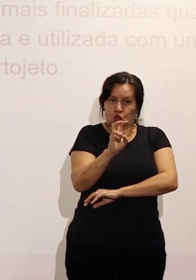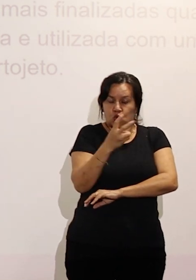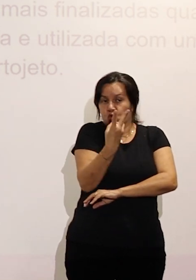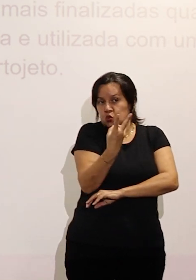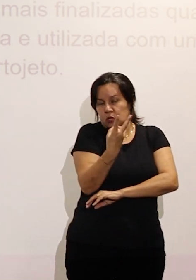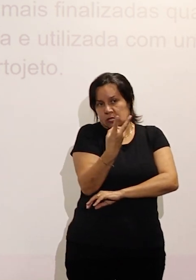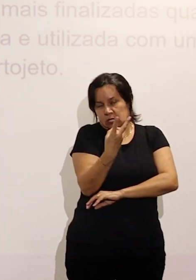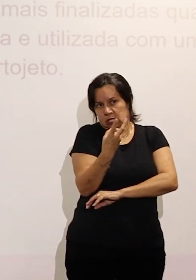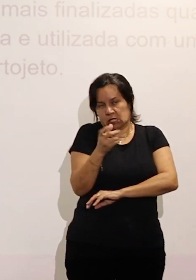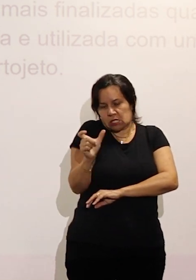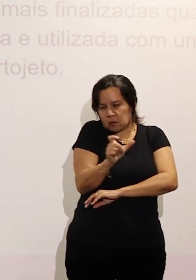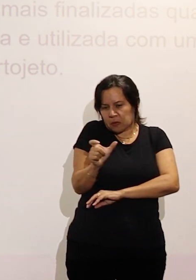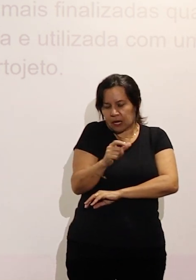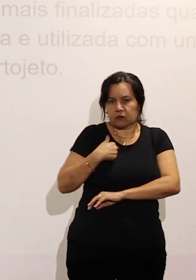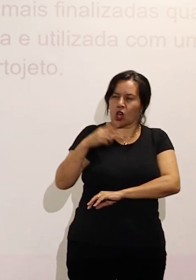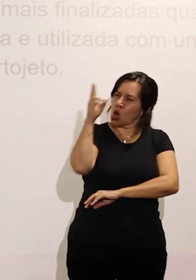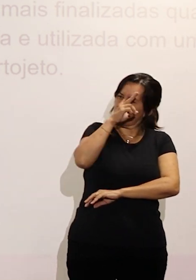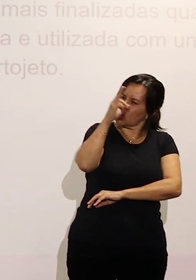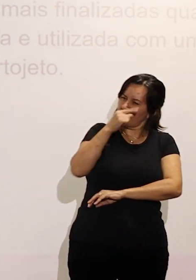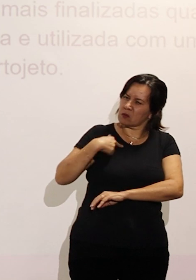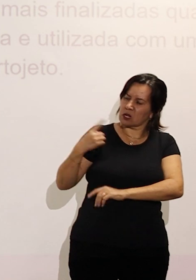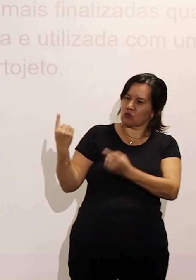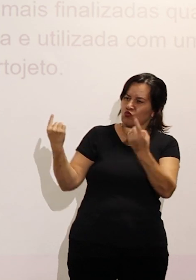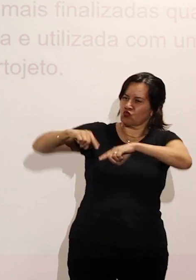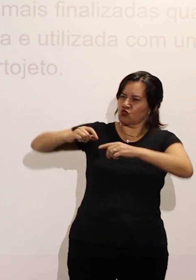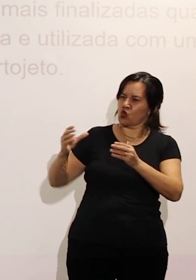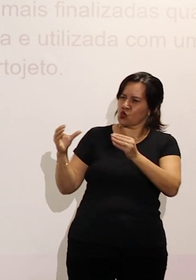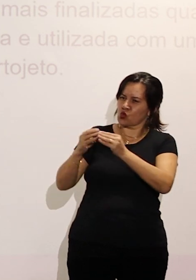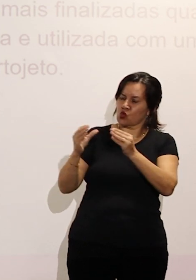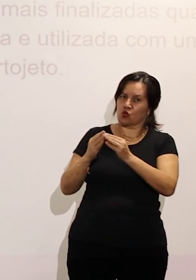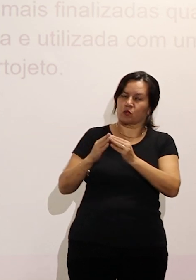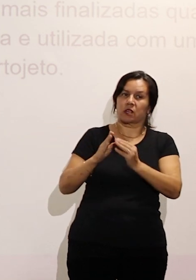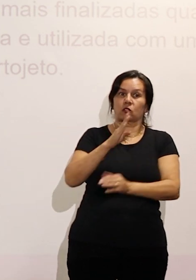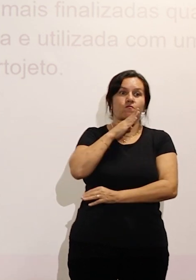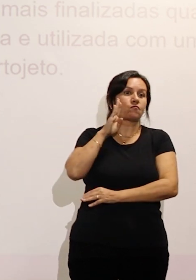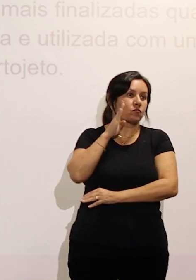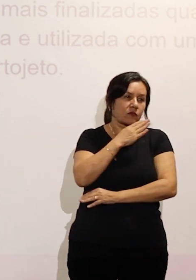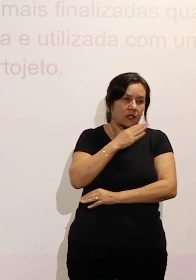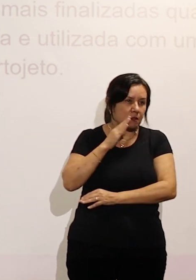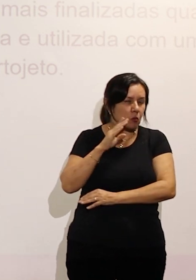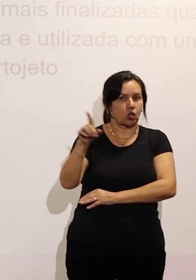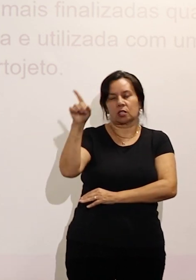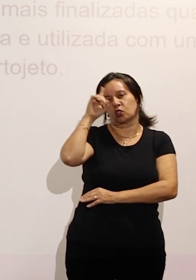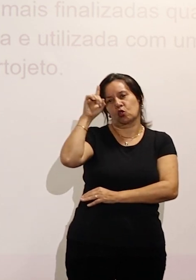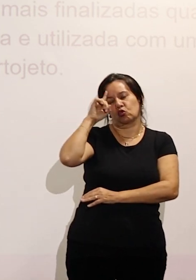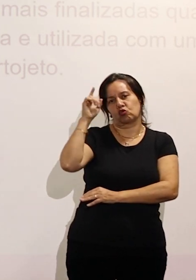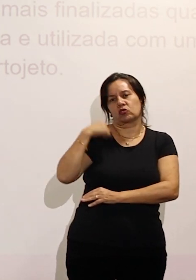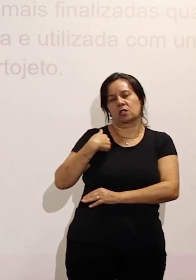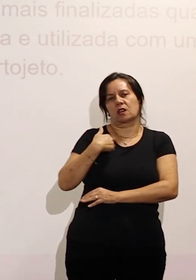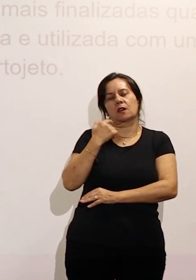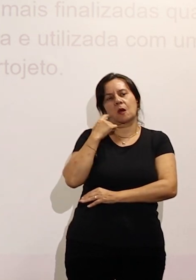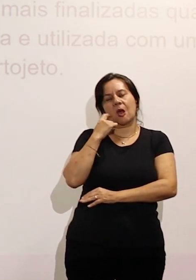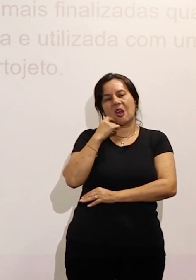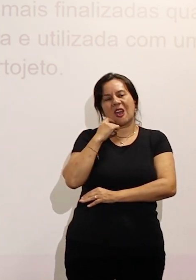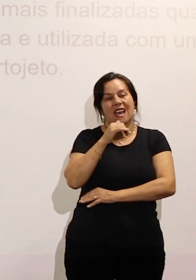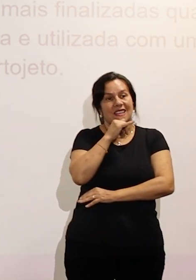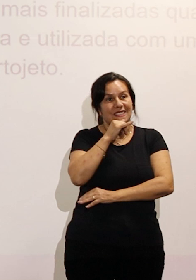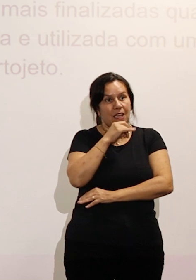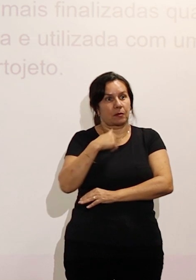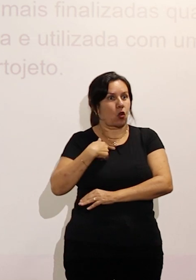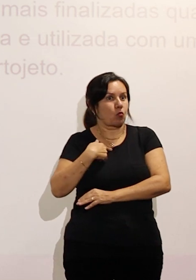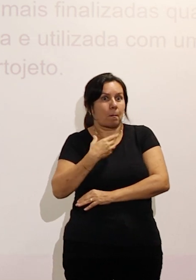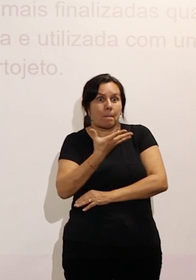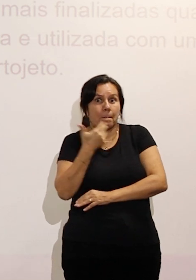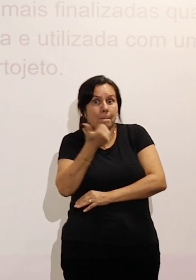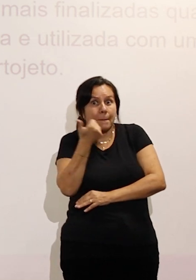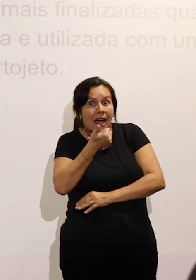lembro que num desses desafios que eu fazia num grupo do Facebook, eles tinham um desafio diário, aí saiu lagarto, tigre E eu achei genial que um cara